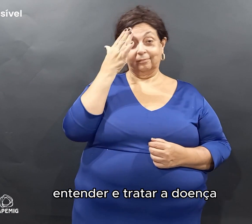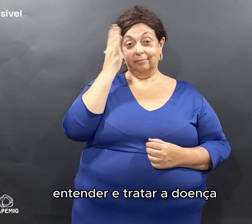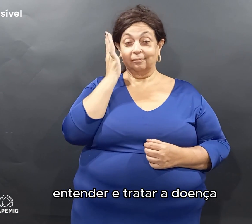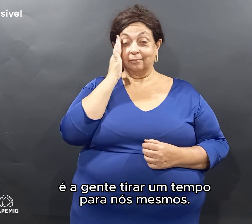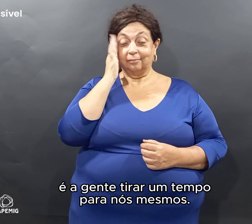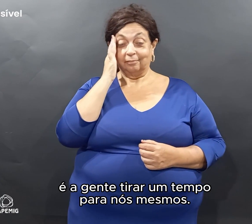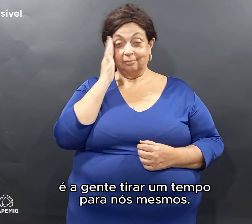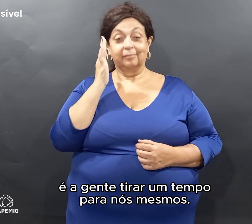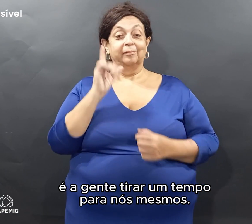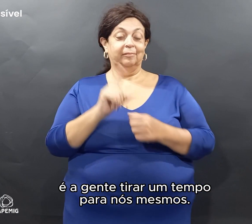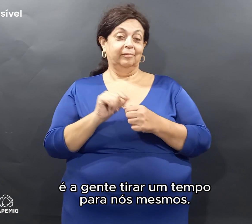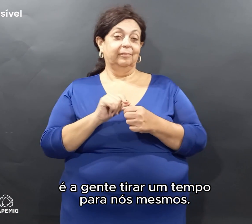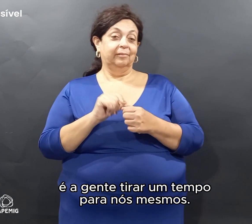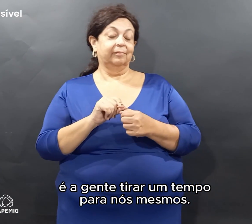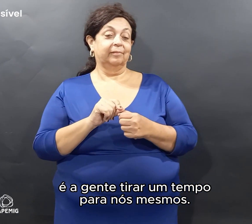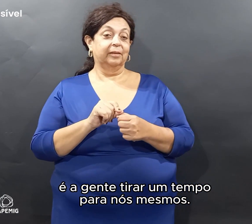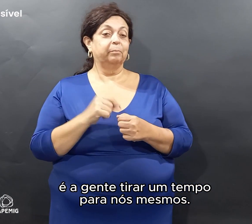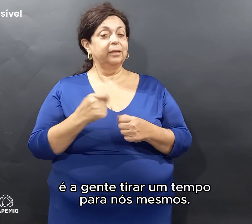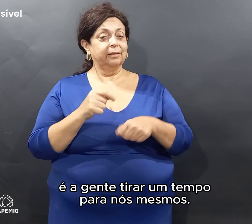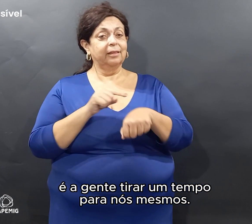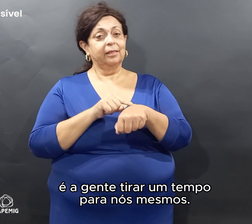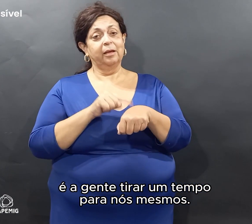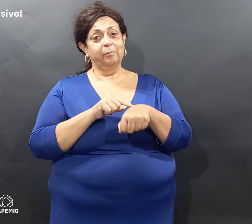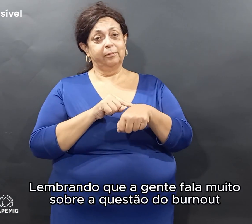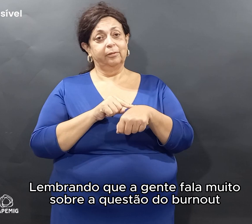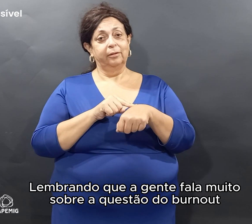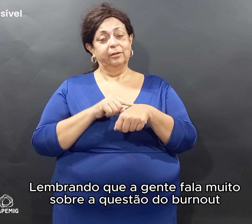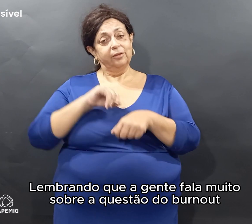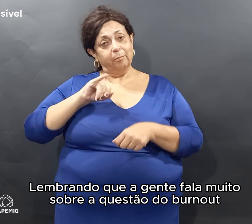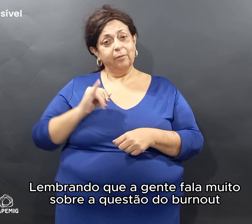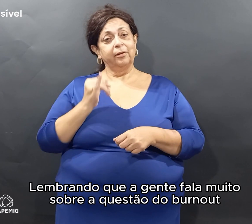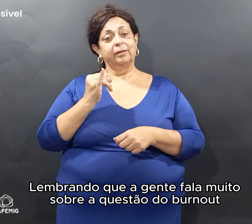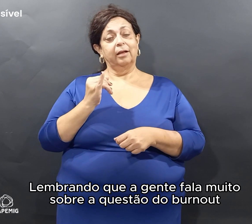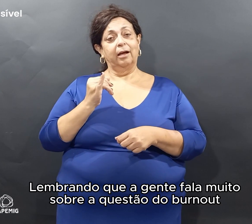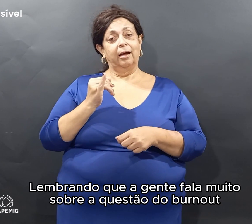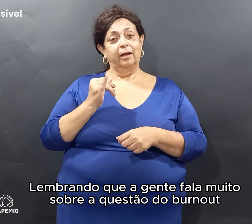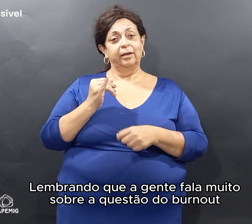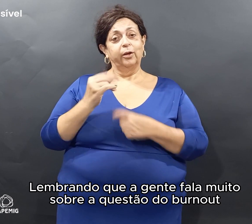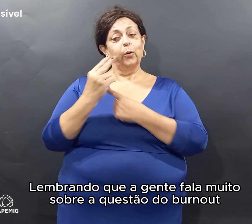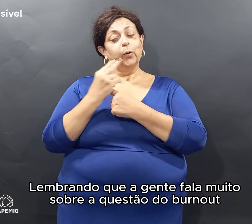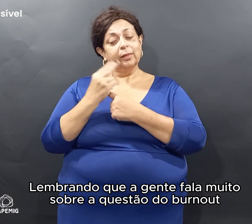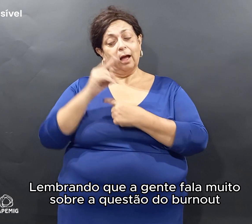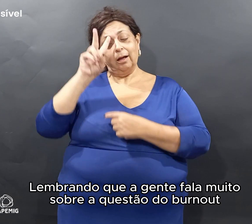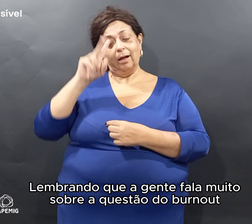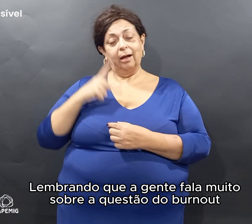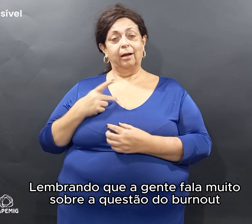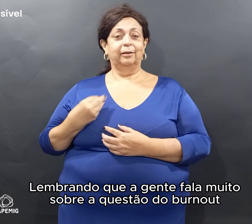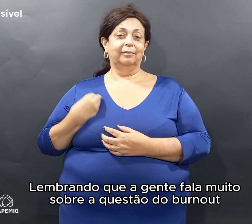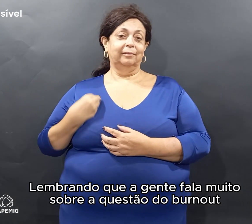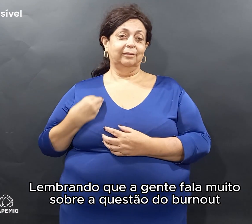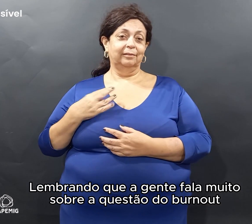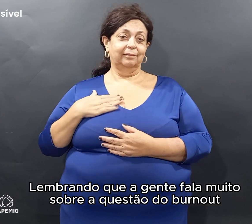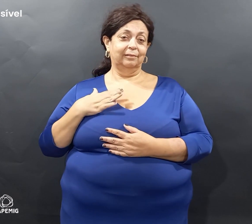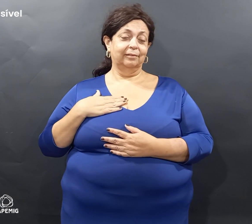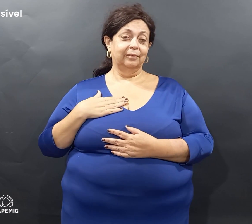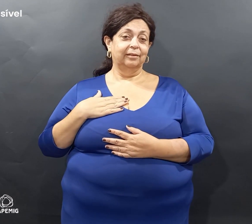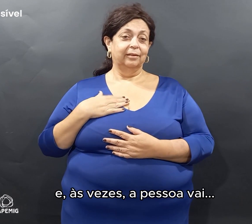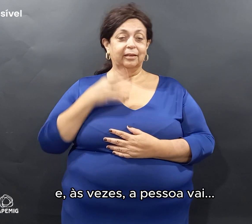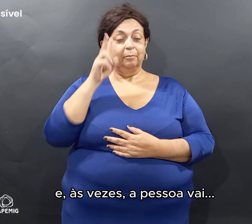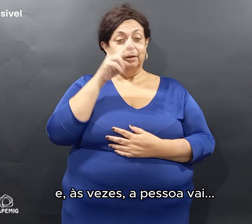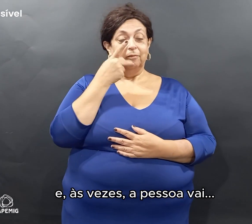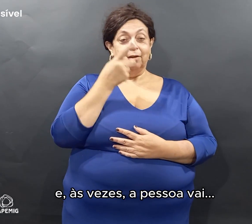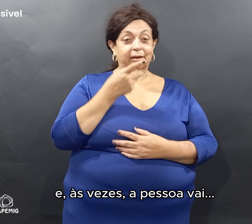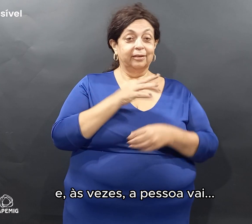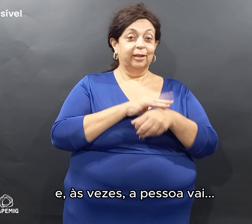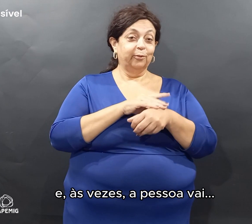a doença, é a gente tirar um tempo para nós mesmos. Lembrando que a gente falou muito a questão do burnout,